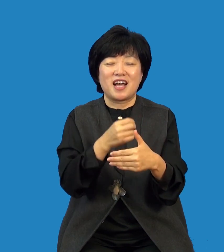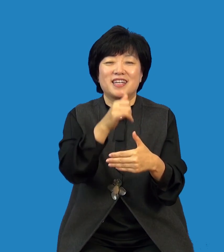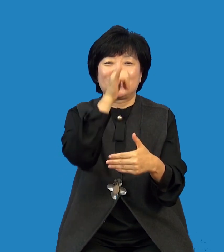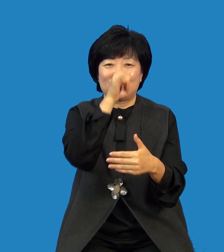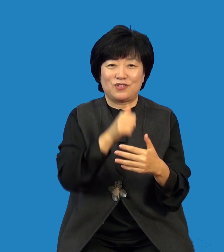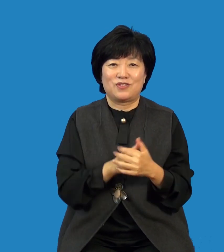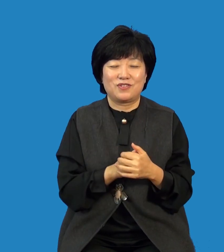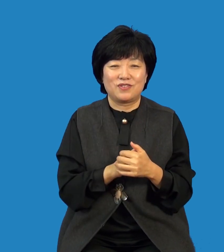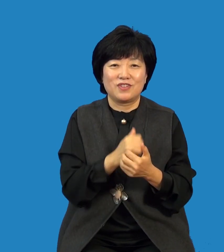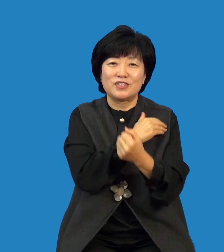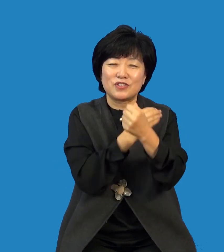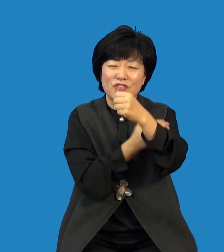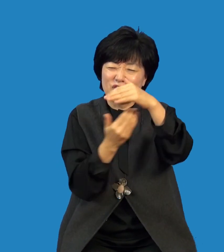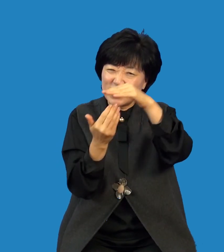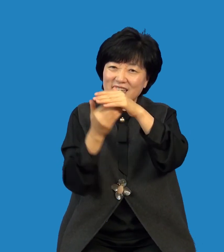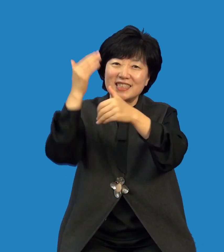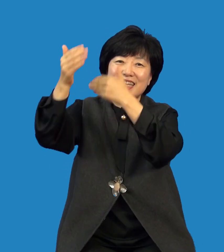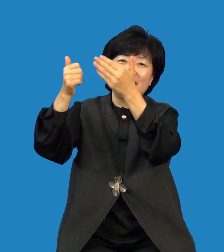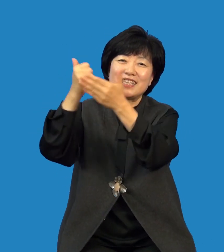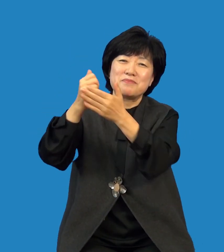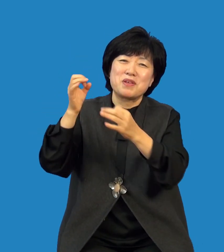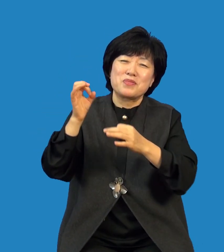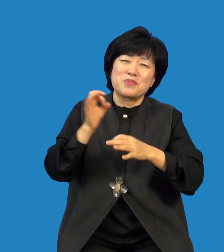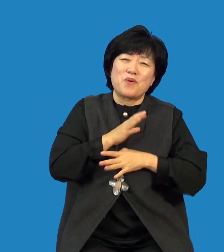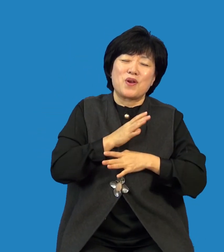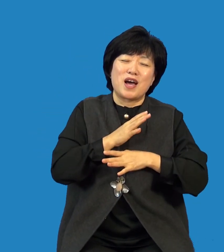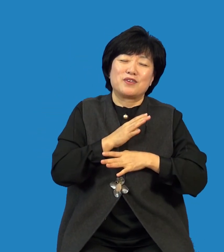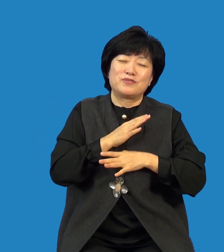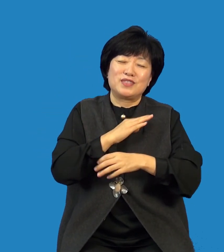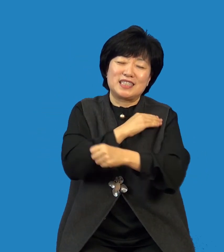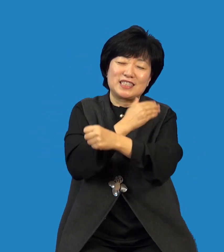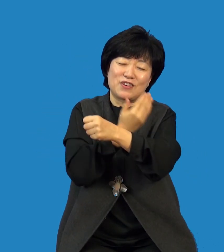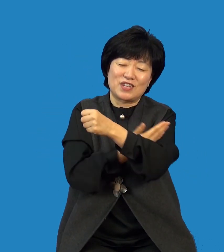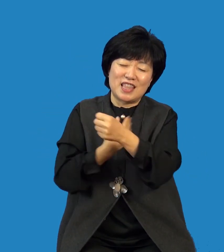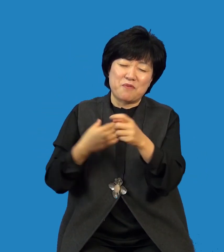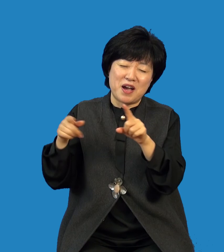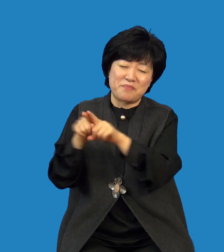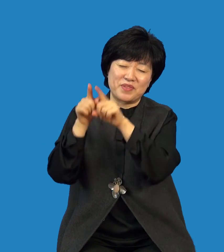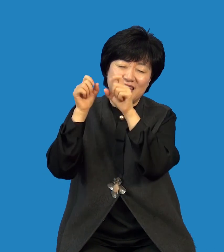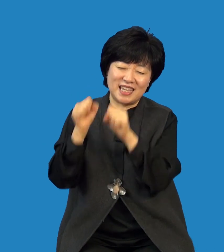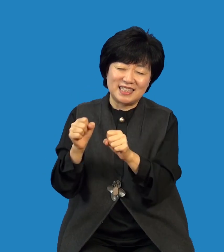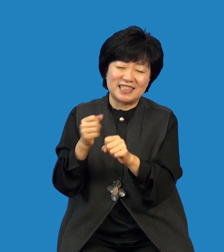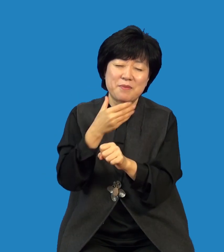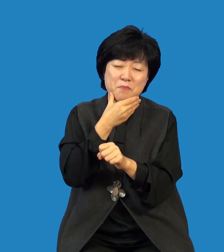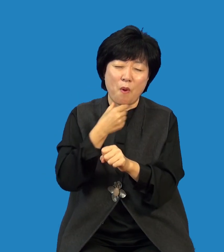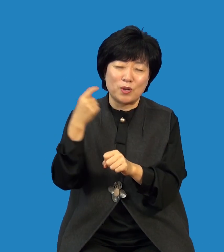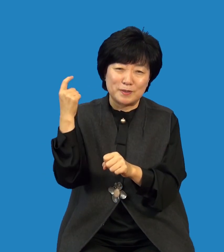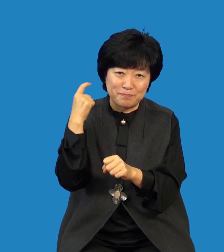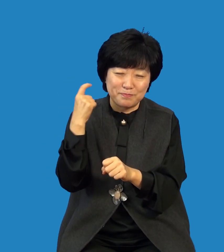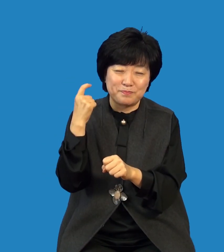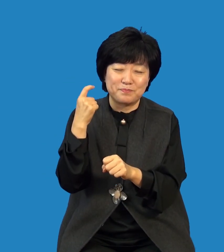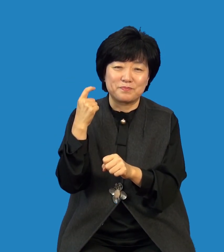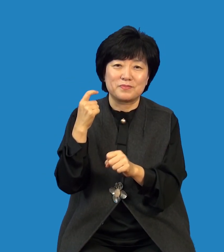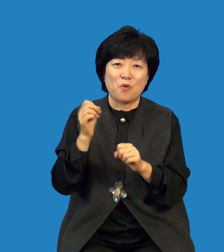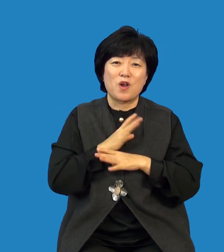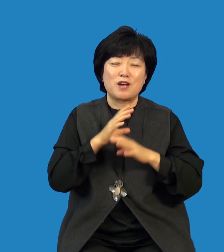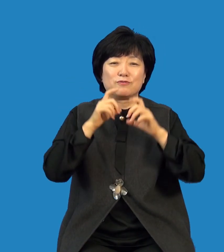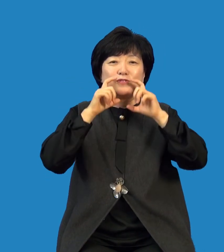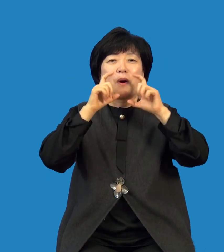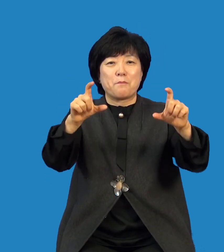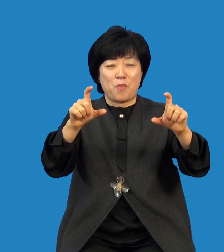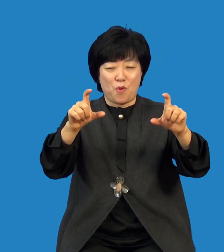하나님의 놀라운 능력이 항상 나와 함께 하신다고 하는 이 복음, 이 놀라운 선포,